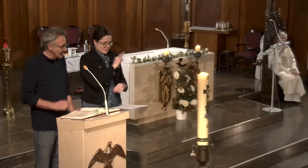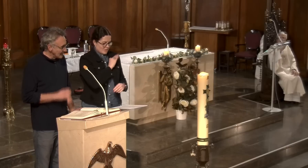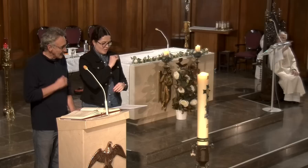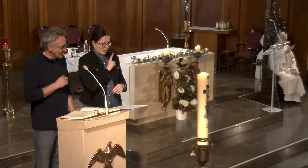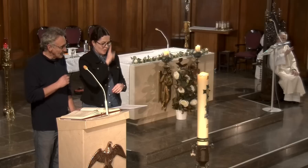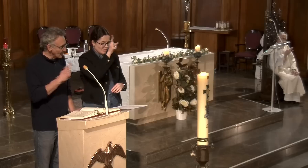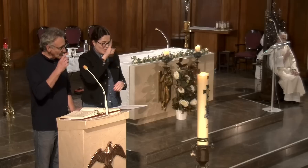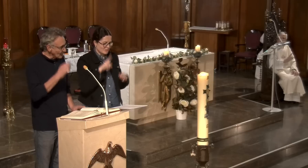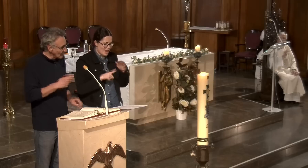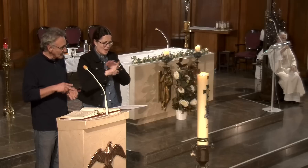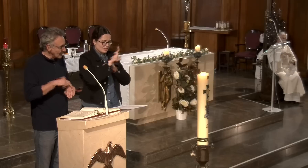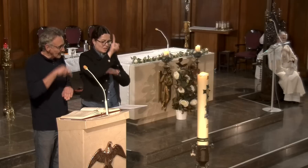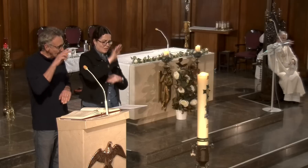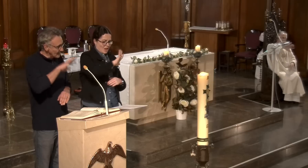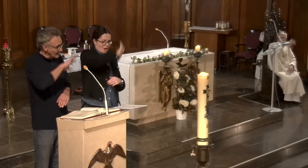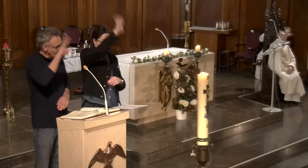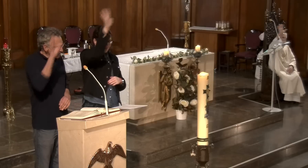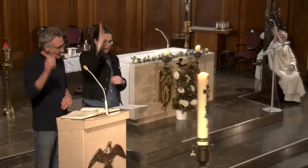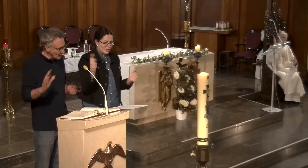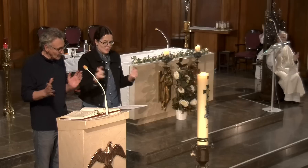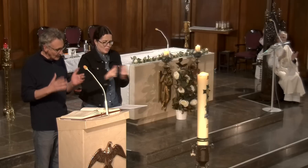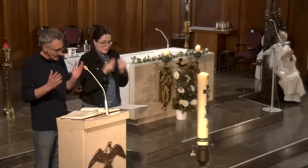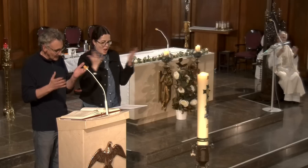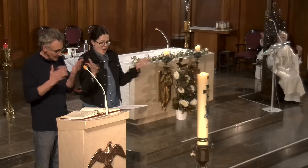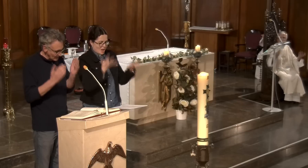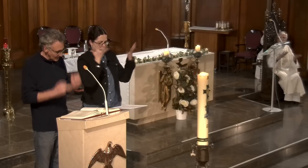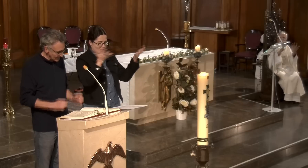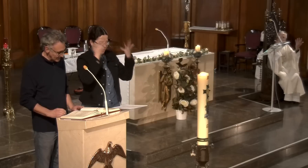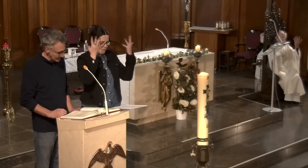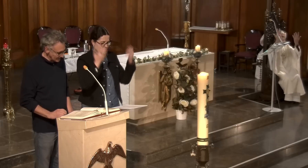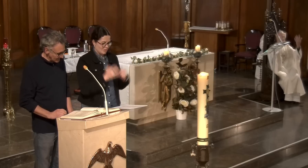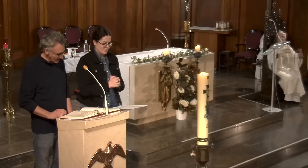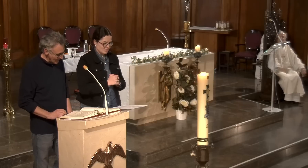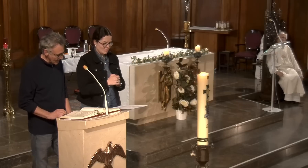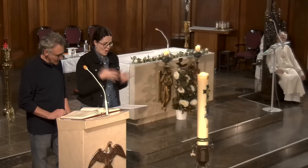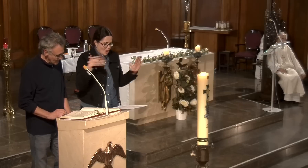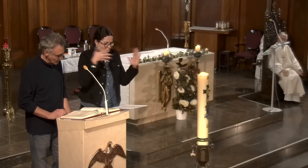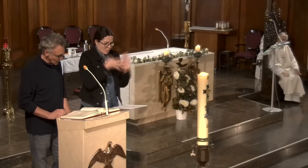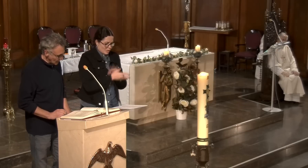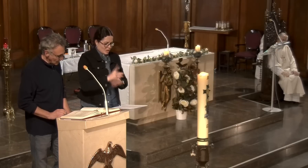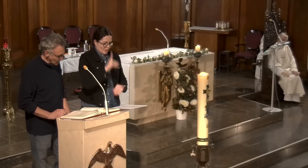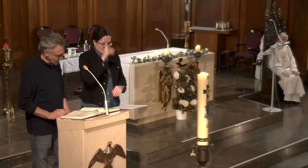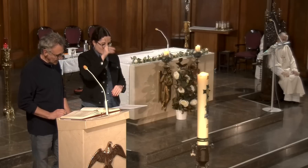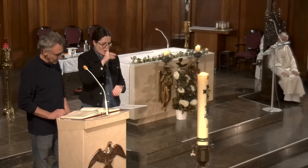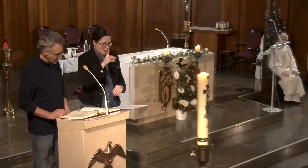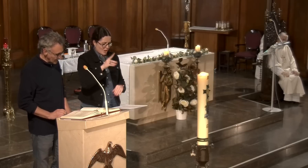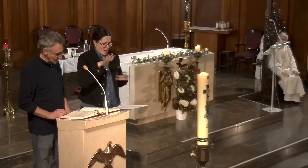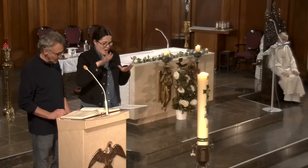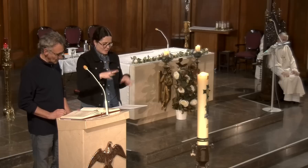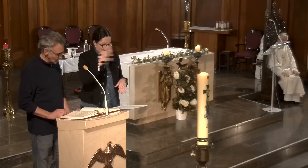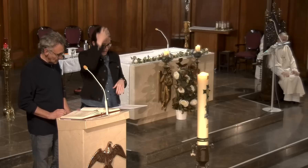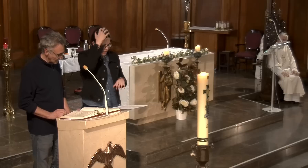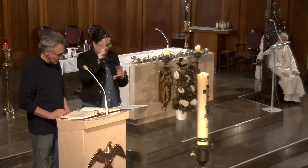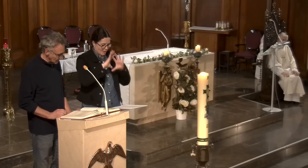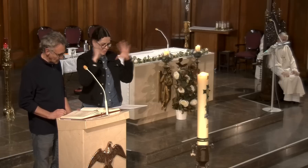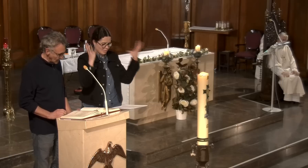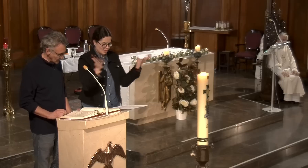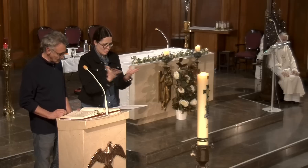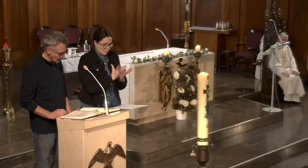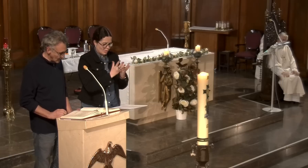el señor Dios asciende al cielo con aclamaciones porque Dios es el rey del mundo tocad con